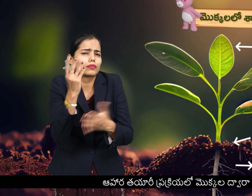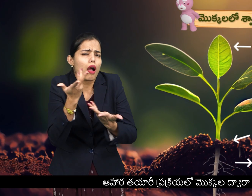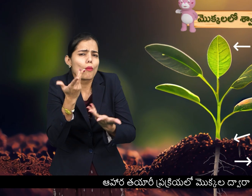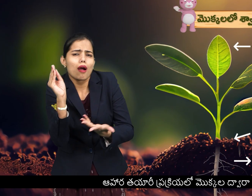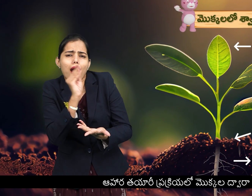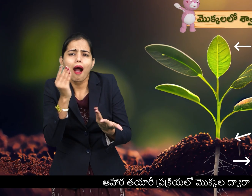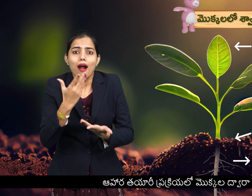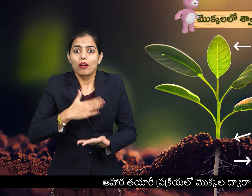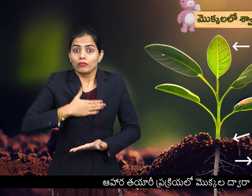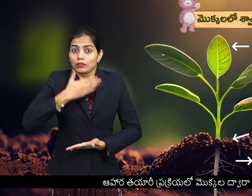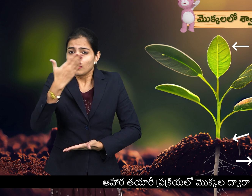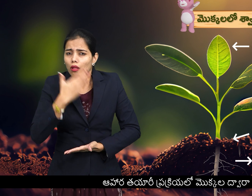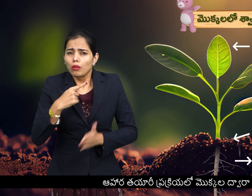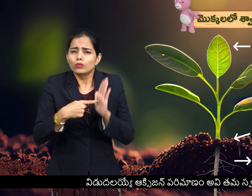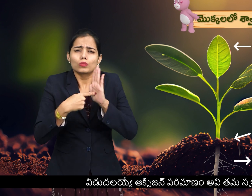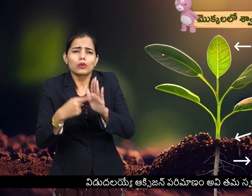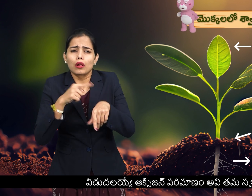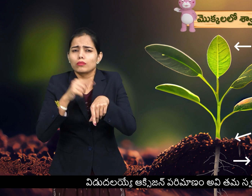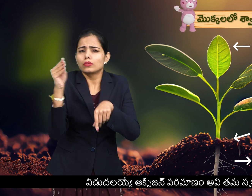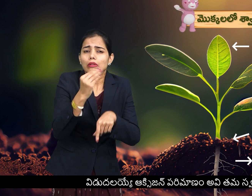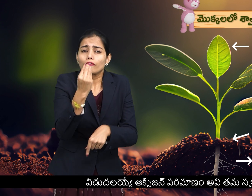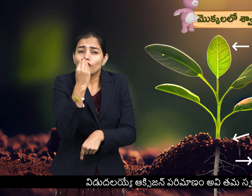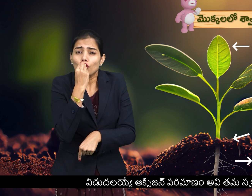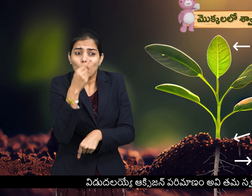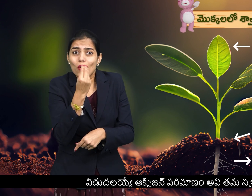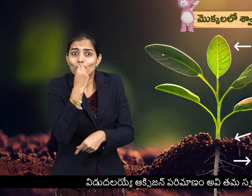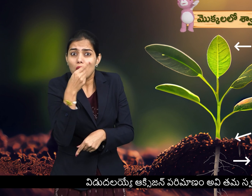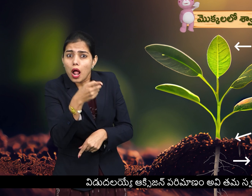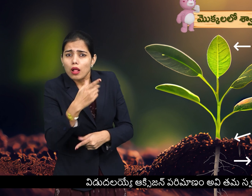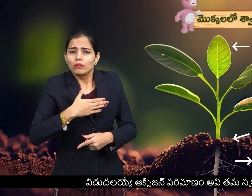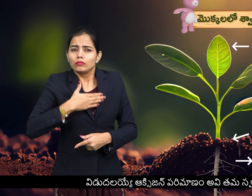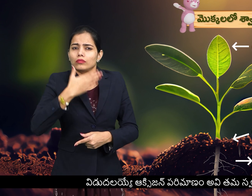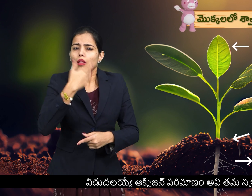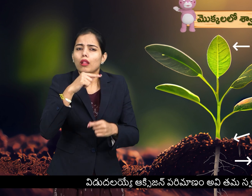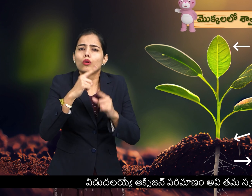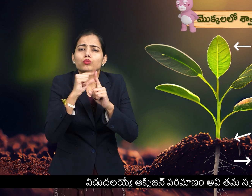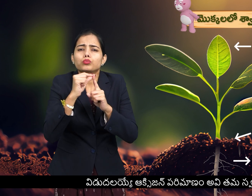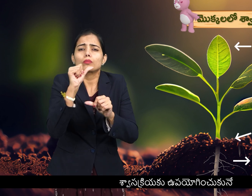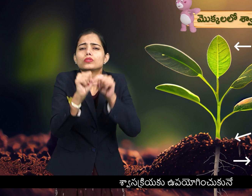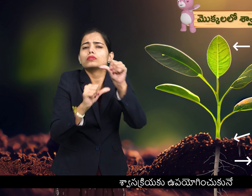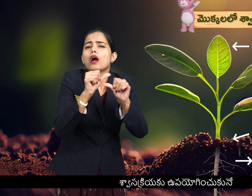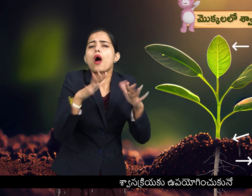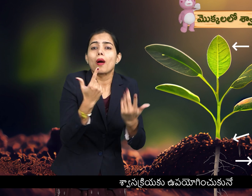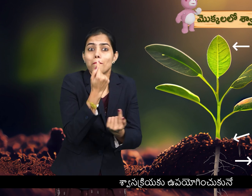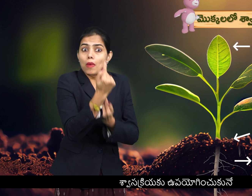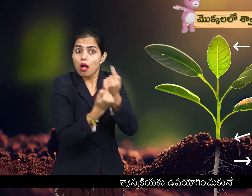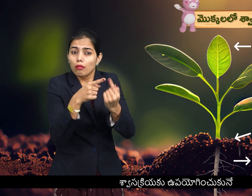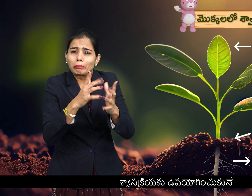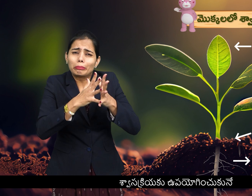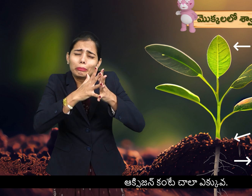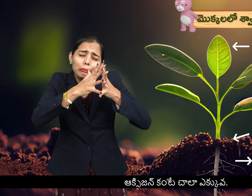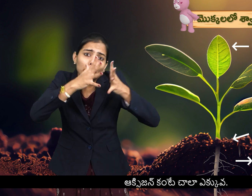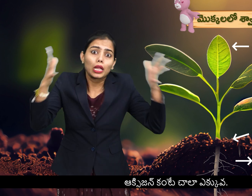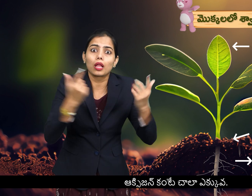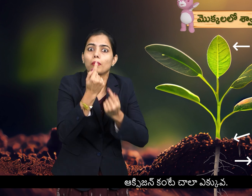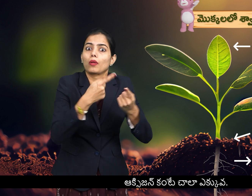ఆహార తయారీ ప్రక్రియలో మొక్కల ద్వారా విడుదలయ్యే ఆక్సిజన్ పరిమాణం అవి తమ స్వంత శ్వాసక్రియకు